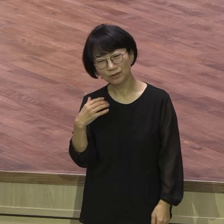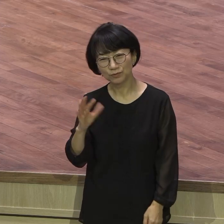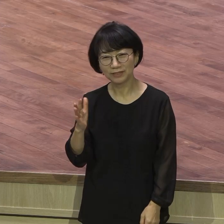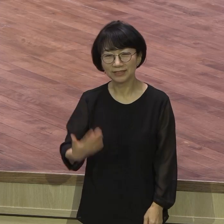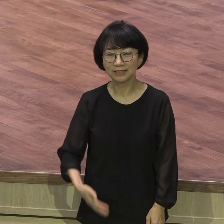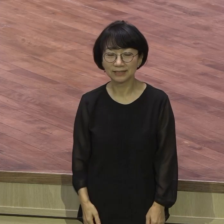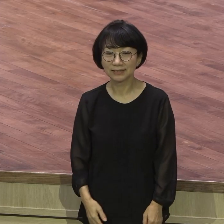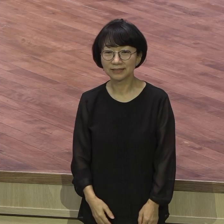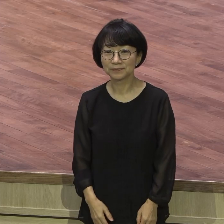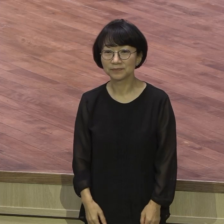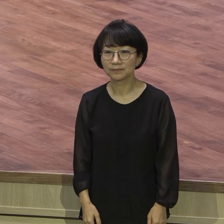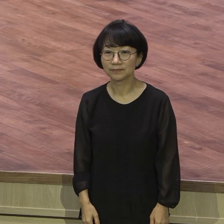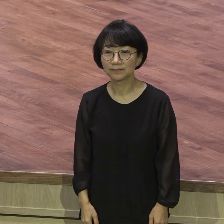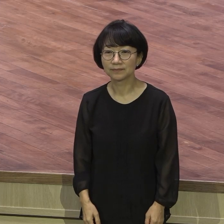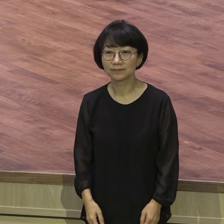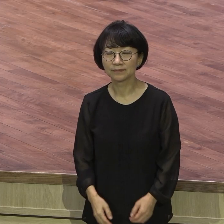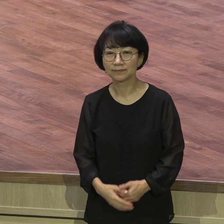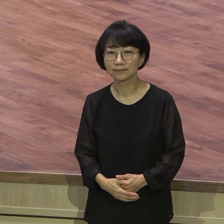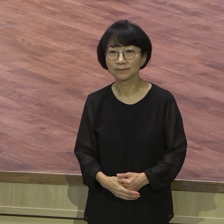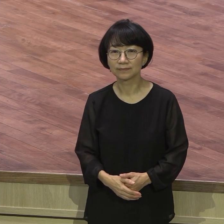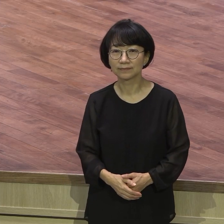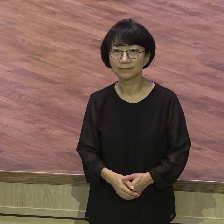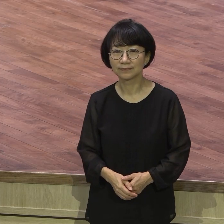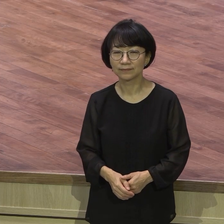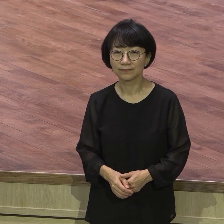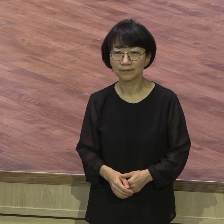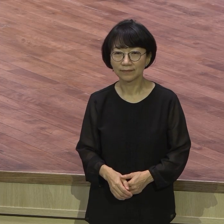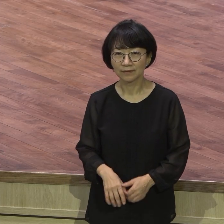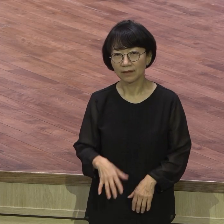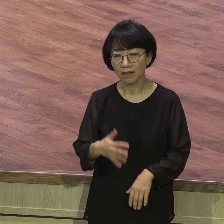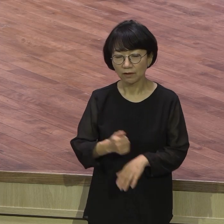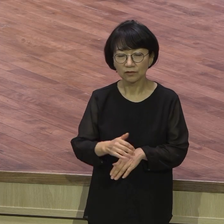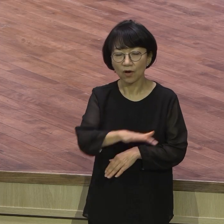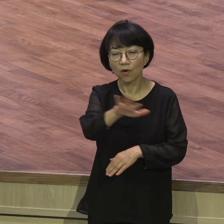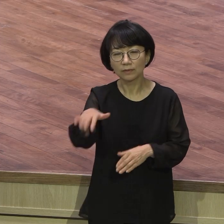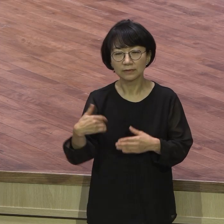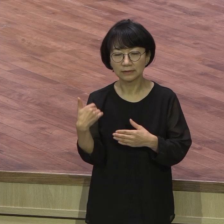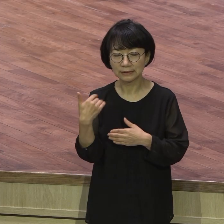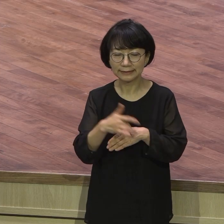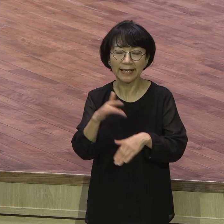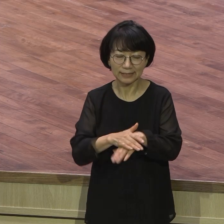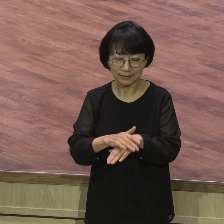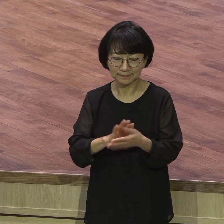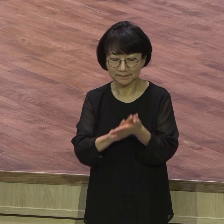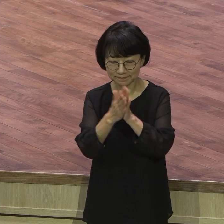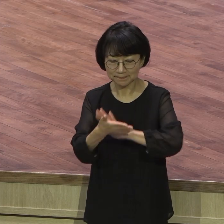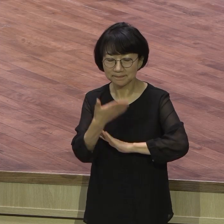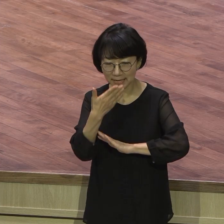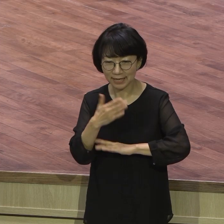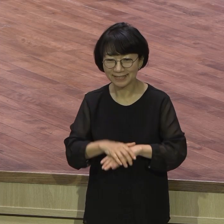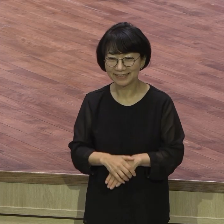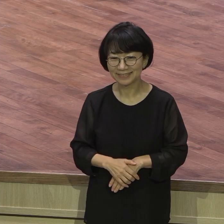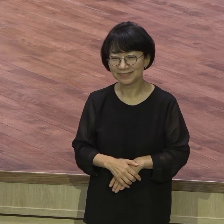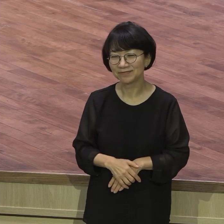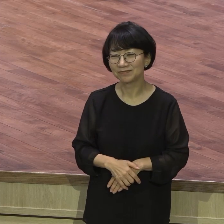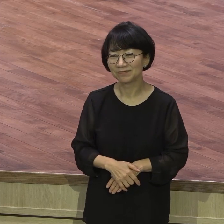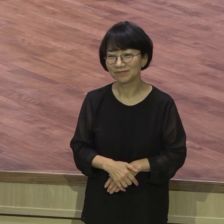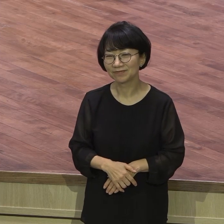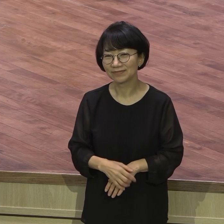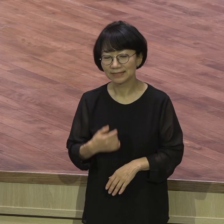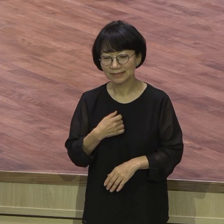그렇게 해서 여러분의 체질을 바꿔주는 거예요 그래서 그렇게 제가 어제 그런 이야기를 했는데